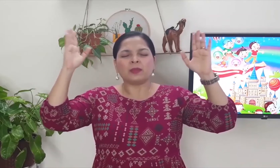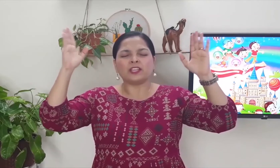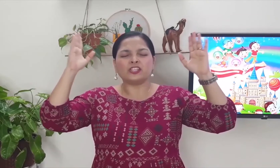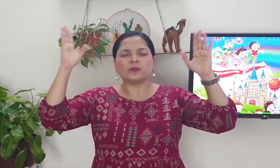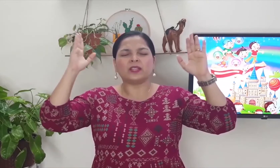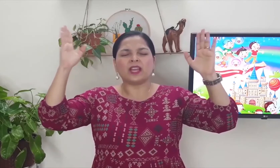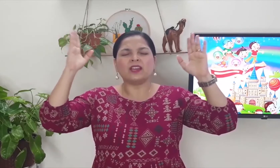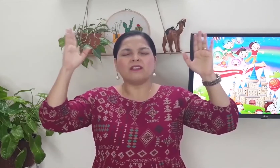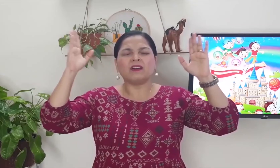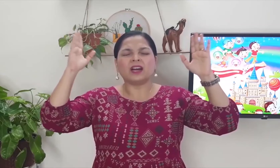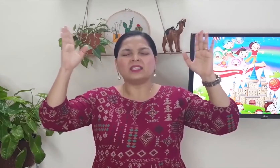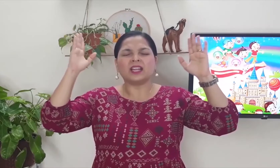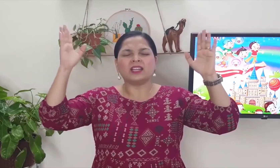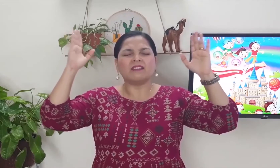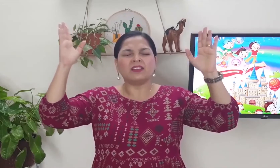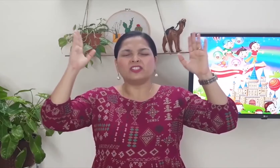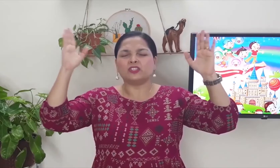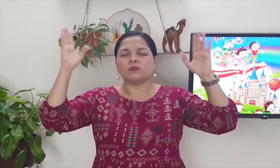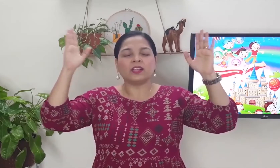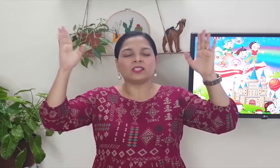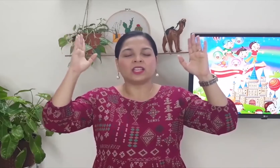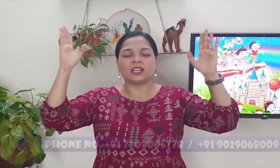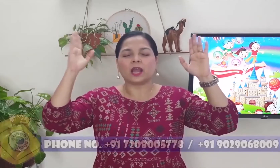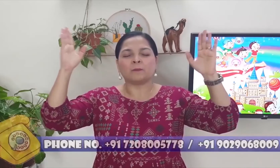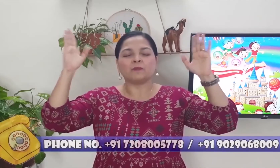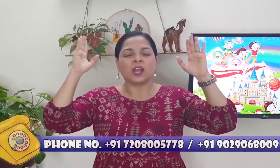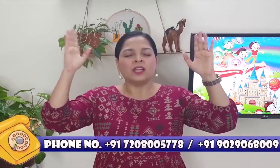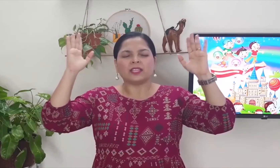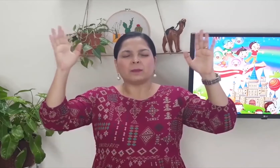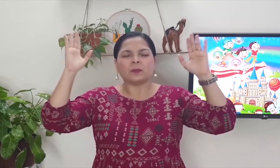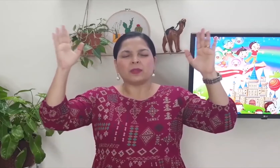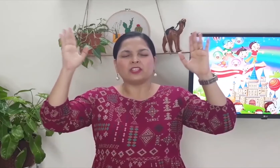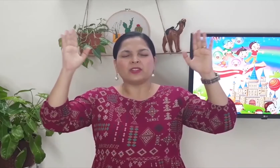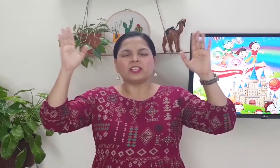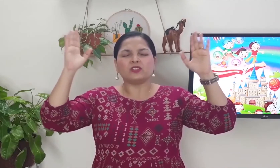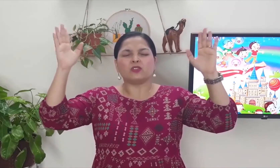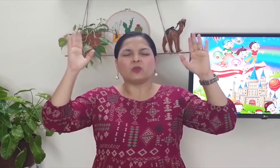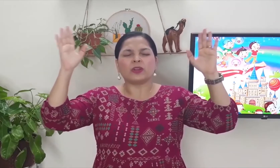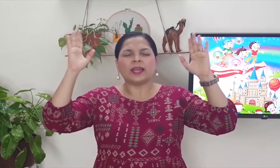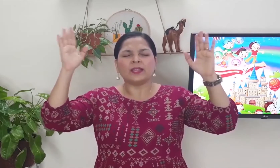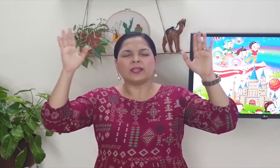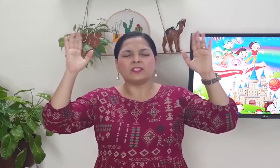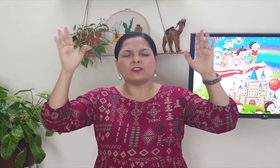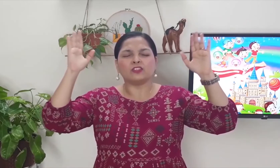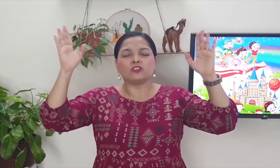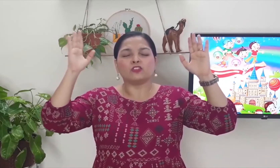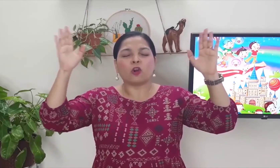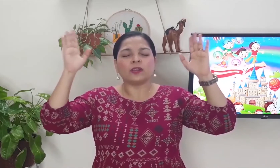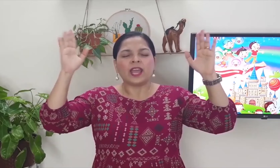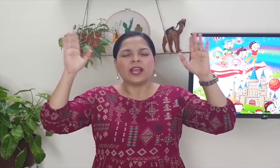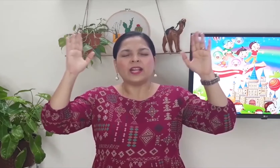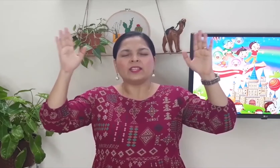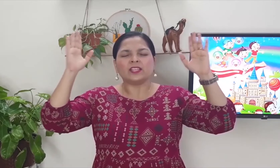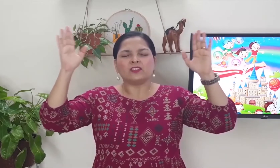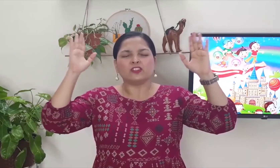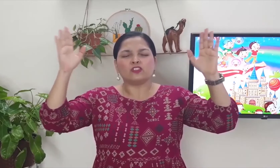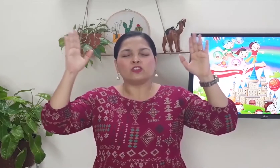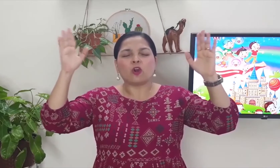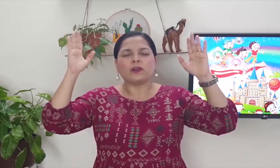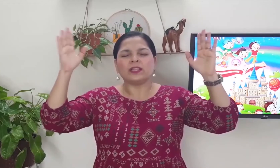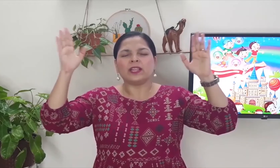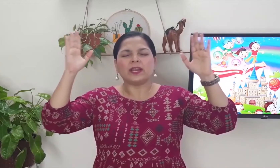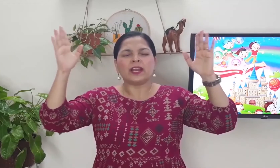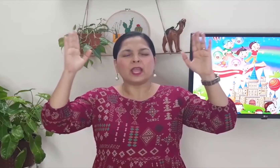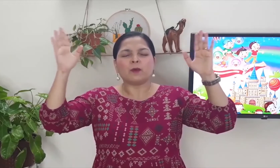अब काम भइरहेको थियो, जो शरीर भित्र काम भइरहेको छ, सबै बिमारहरू निको भइरहेको छ येशुको नाउँमा।